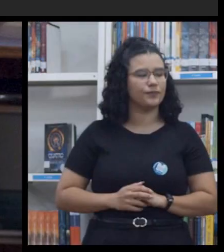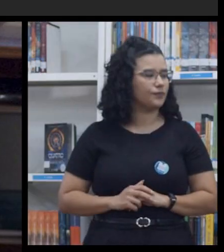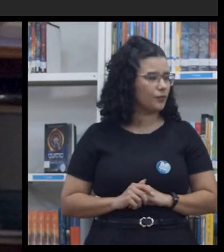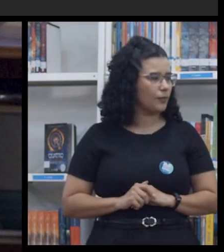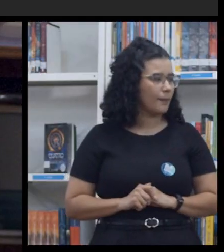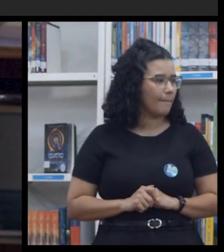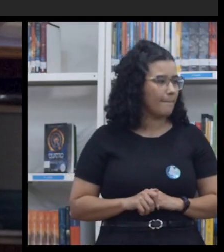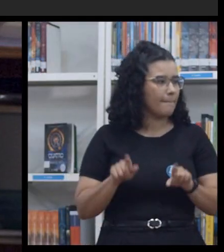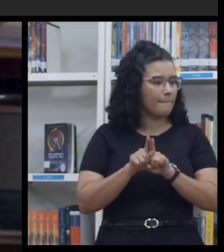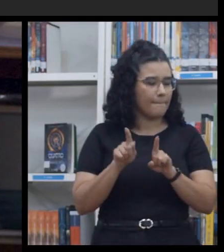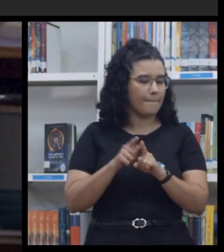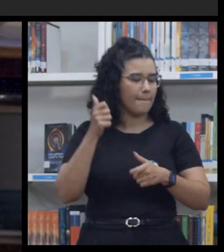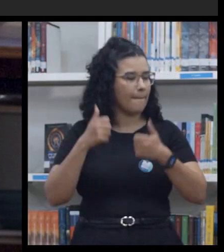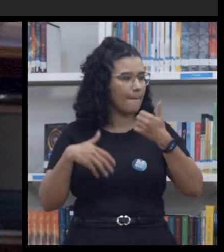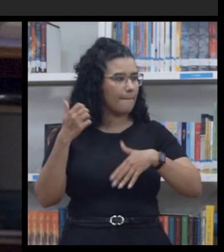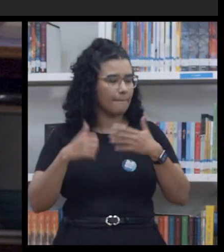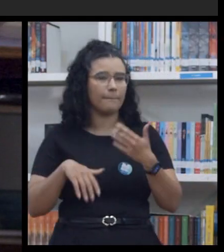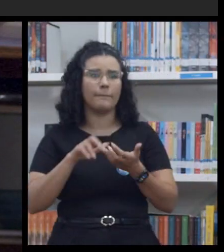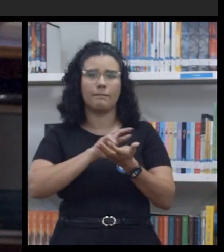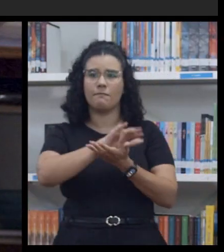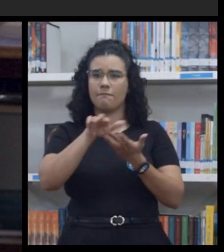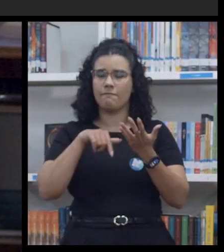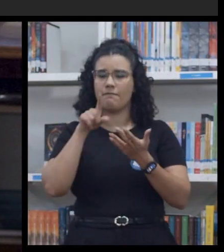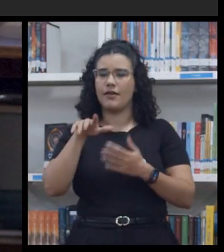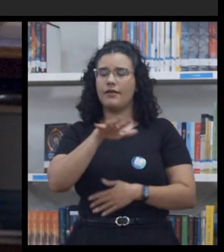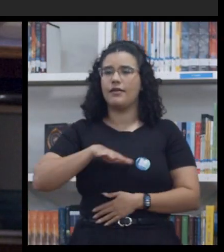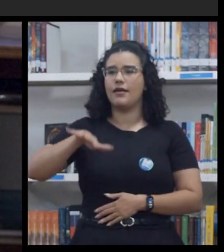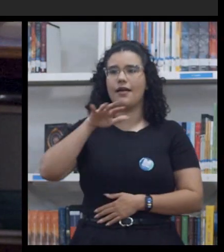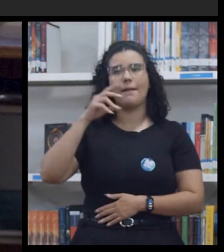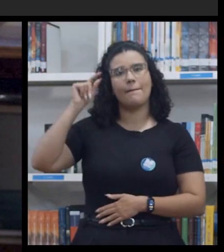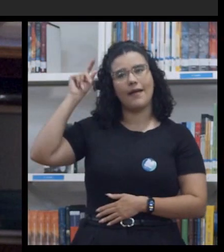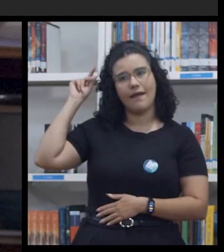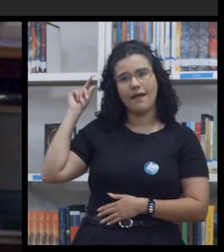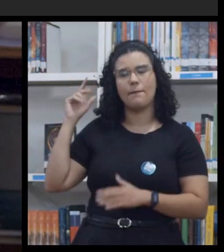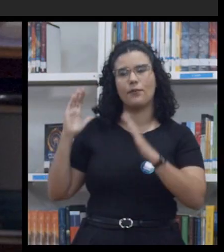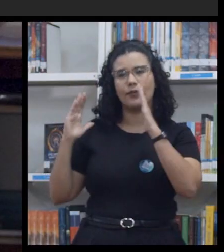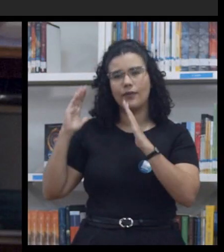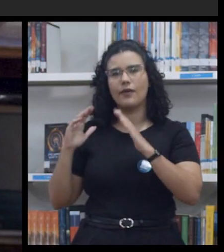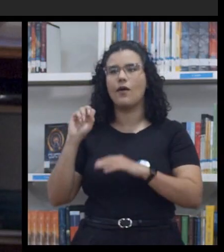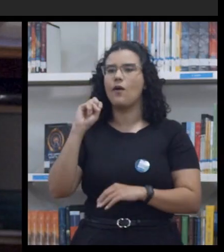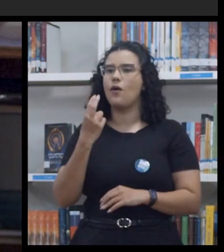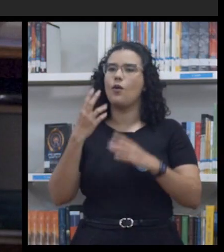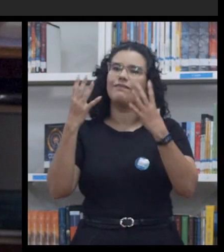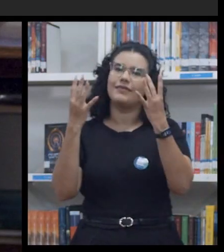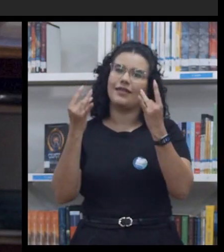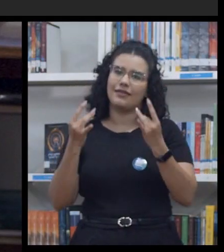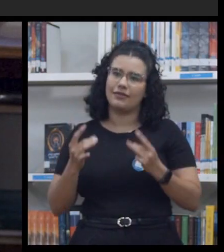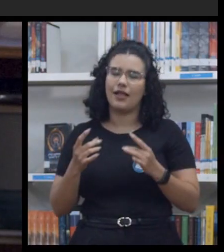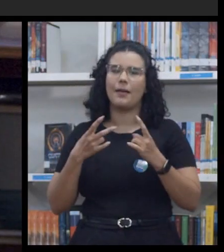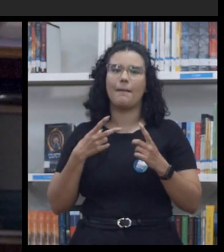As descrições imersivas de cenário de época, ou no caso de detalhes